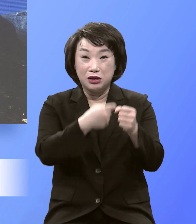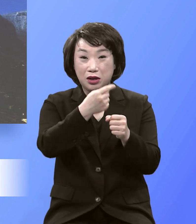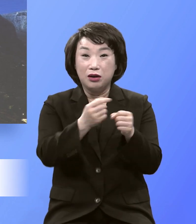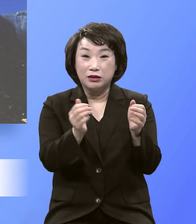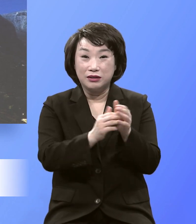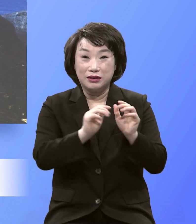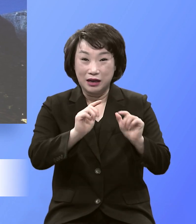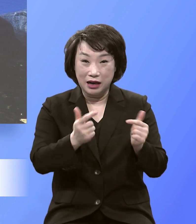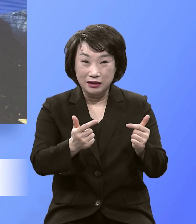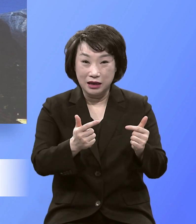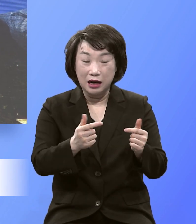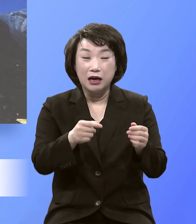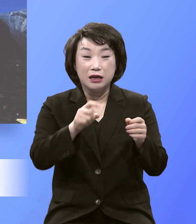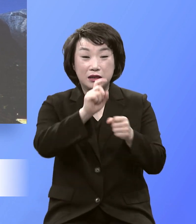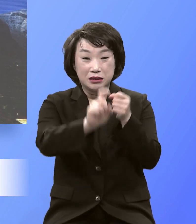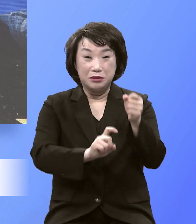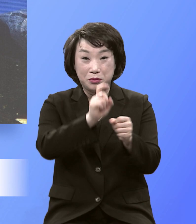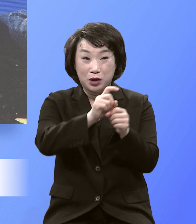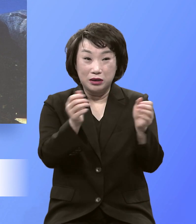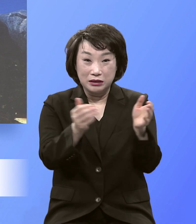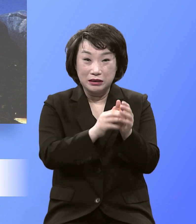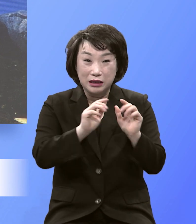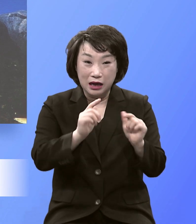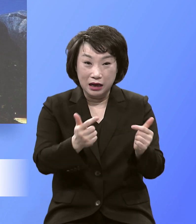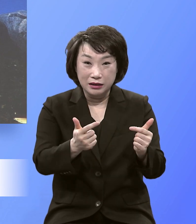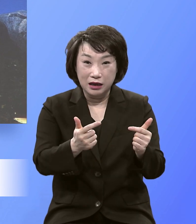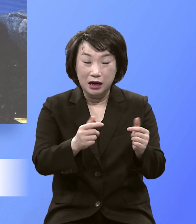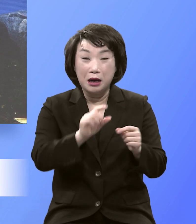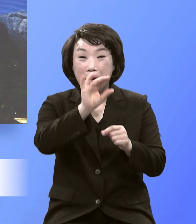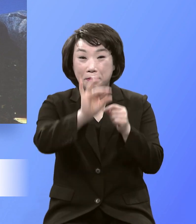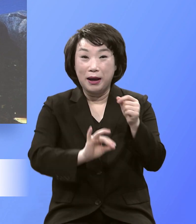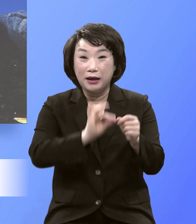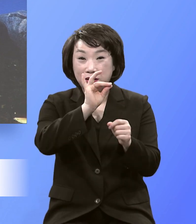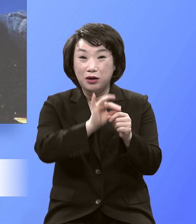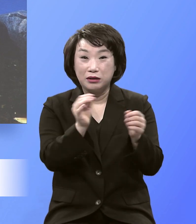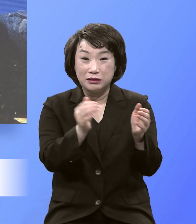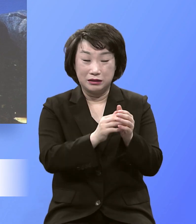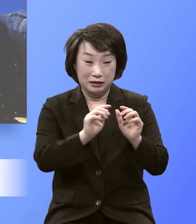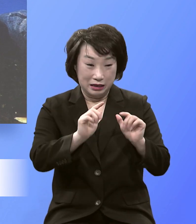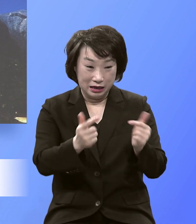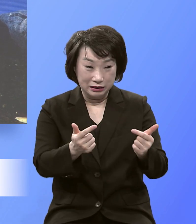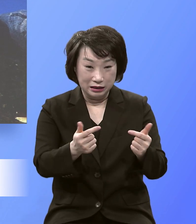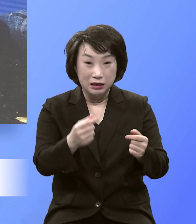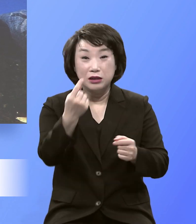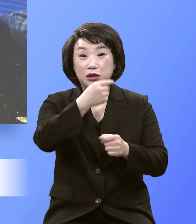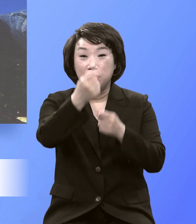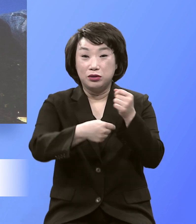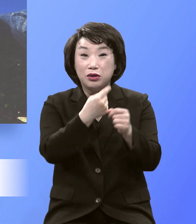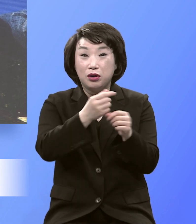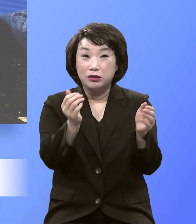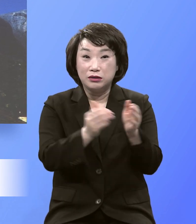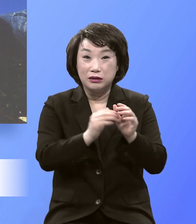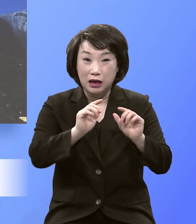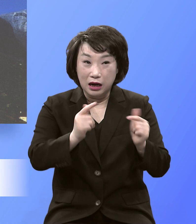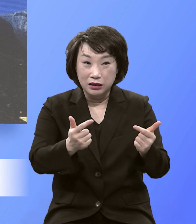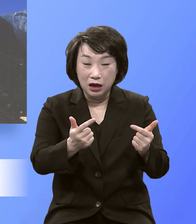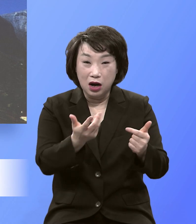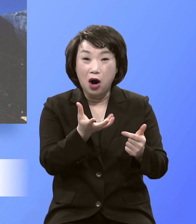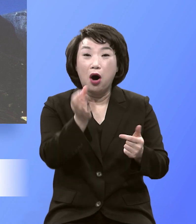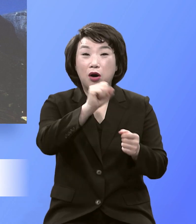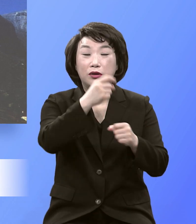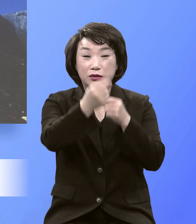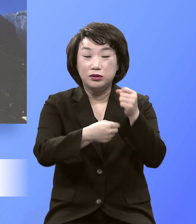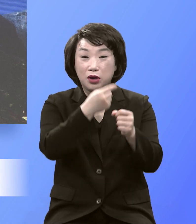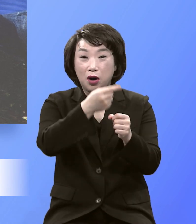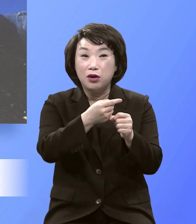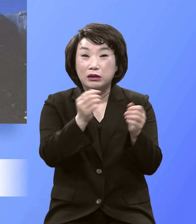아니고 10년도 아니고 100년도 아니고 1000년도 아니고 억년도